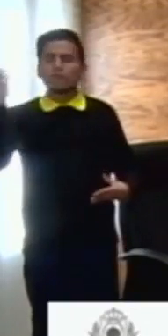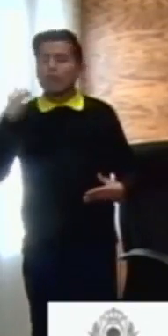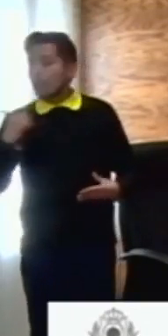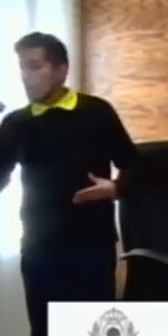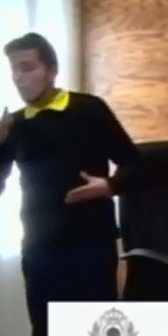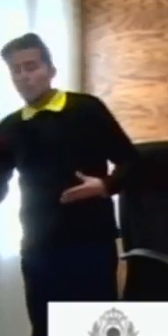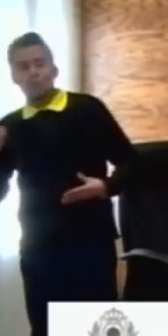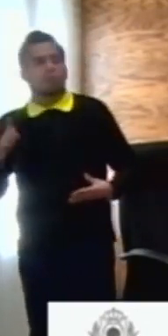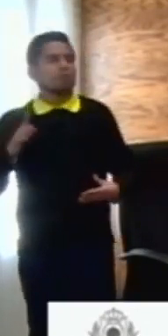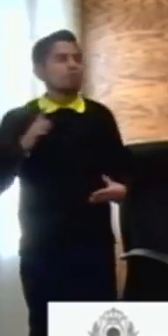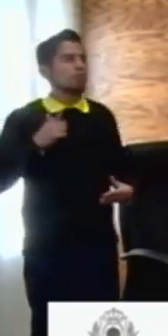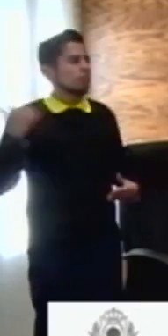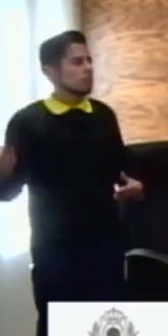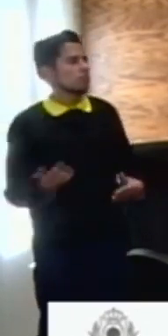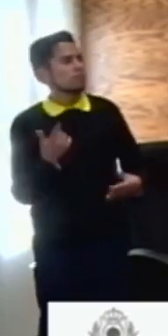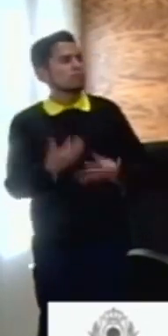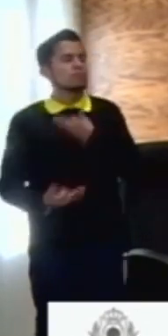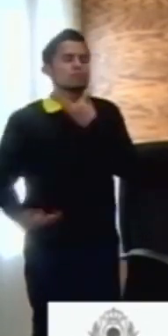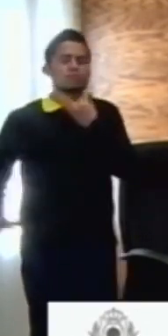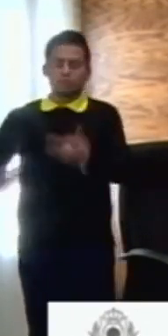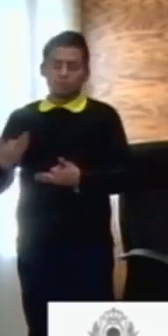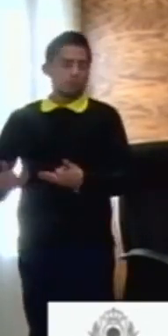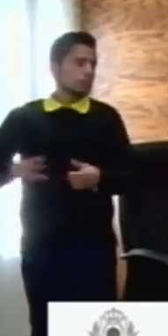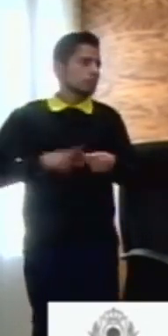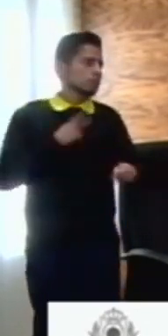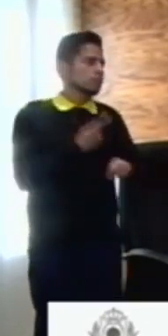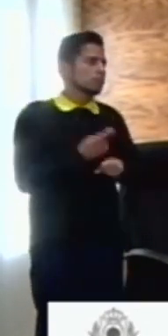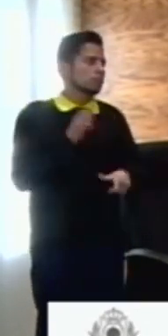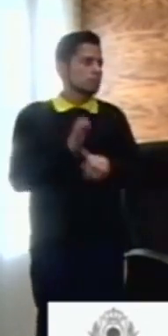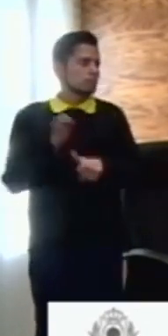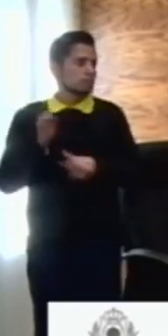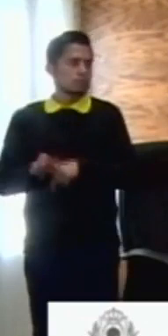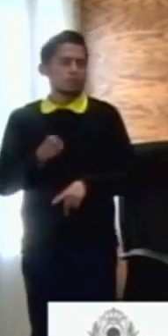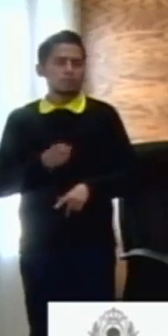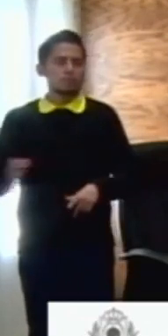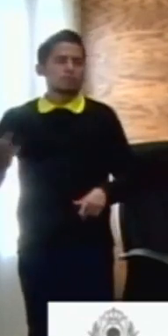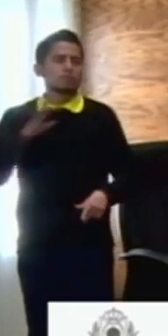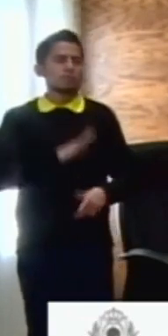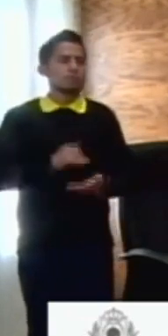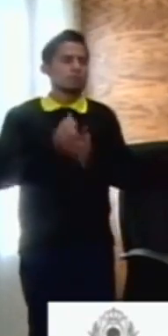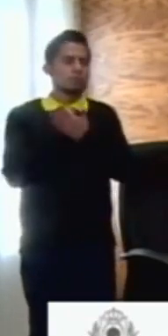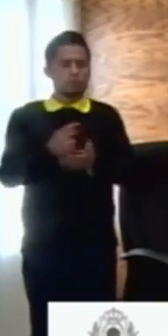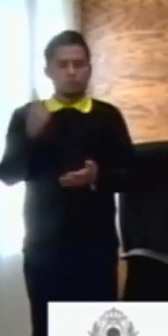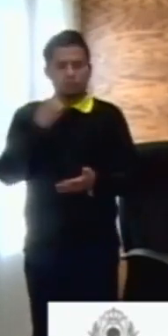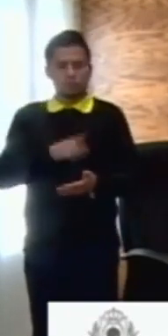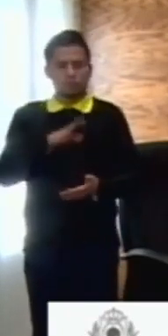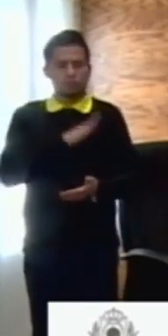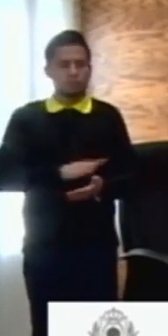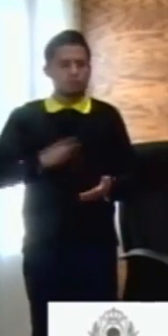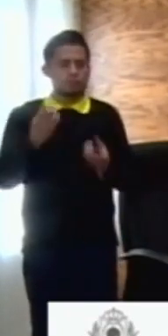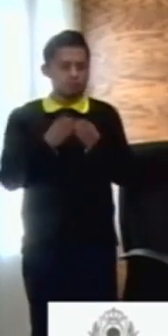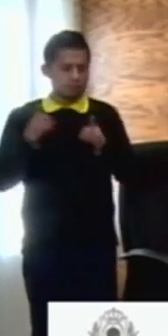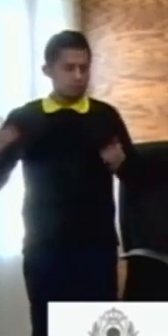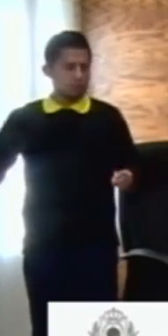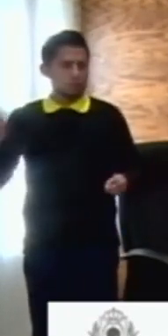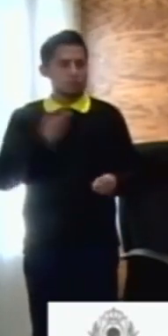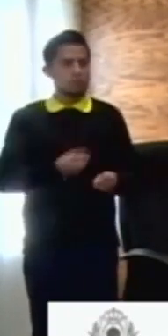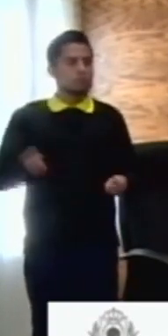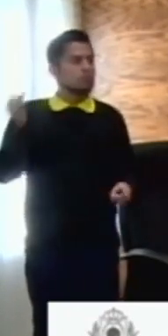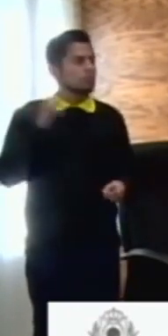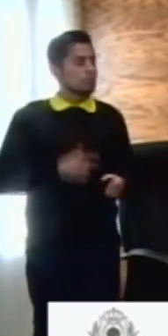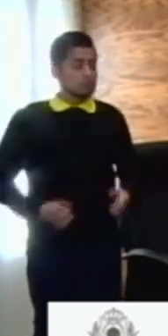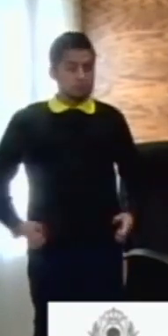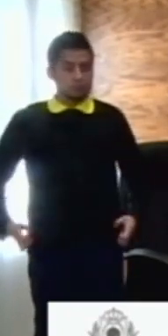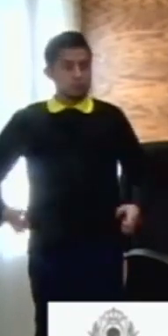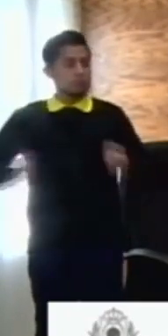Gómez Palacio y en todo el país Entonces esto puede ayudar para que se fortale esta infraestructura